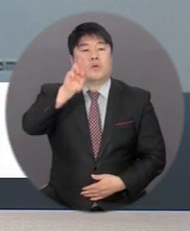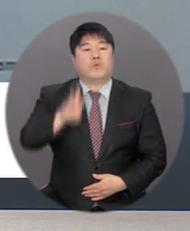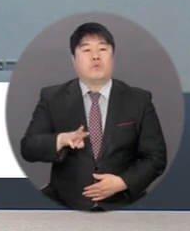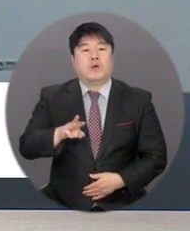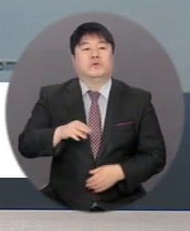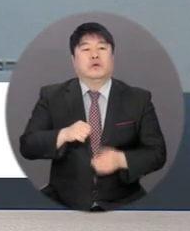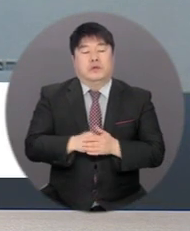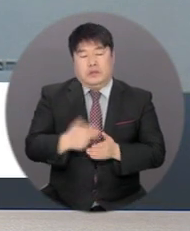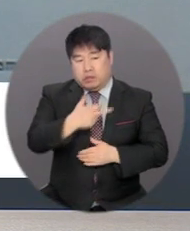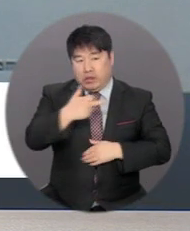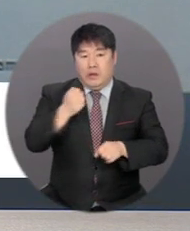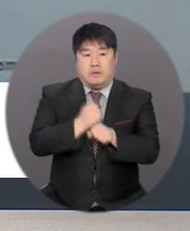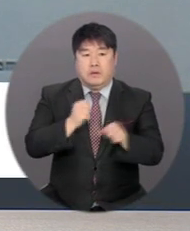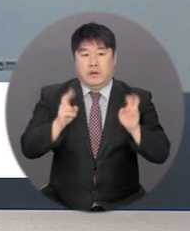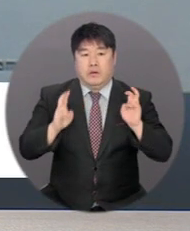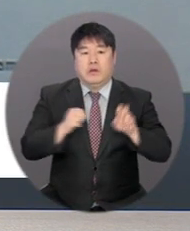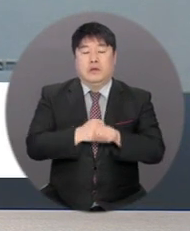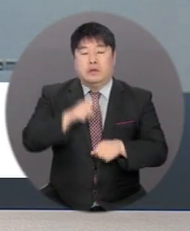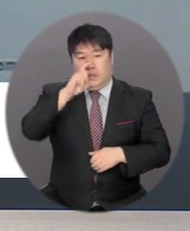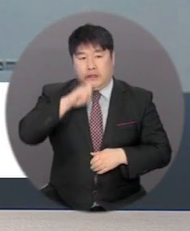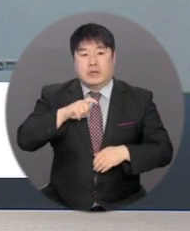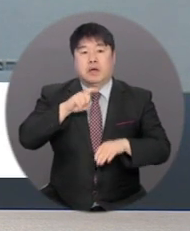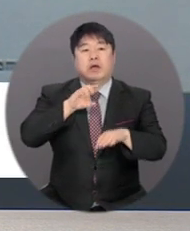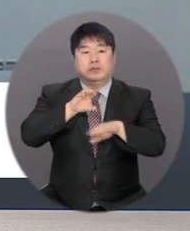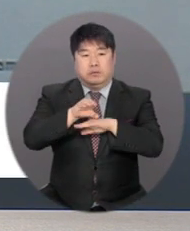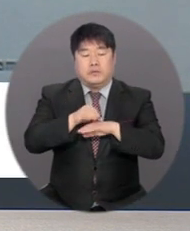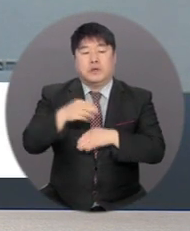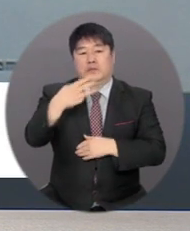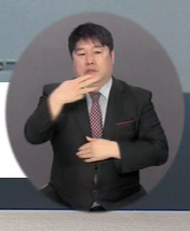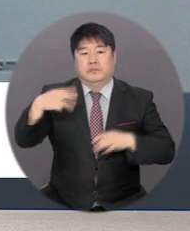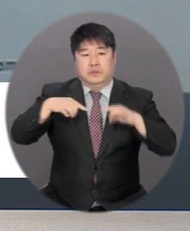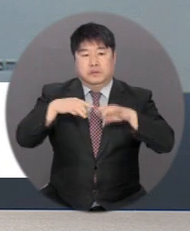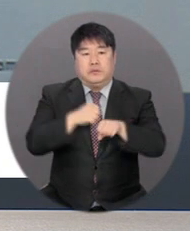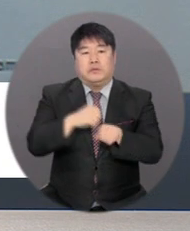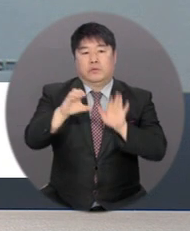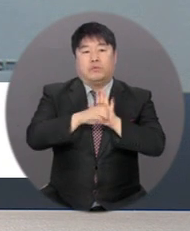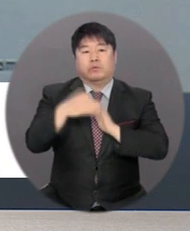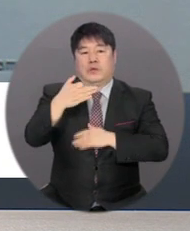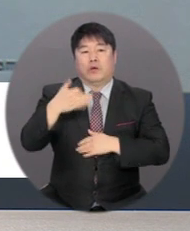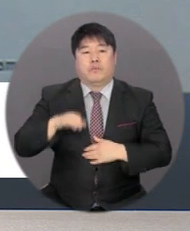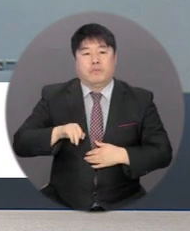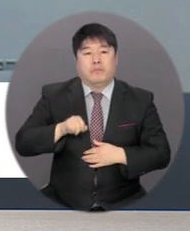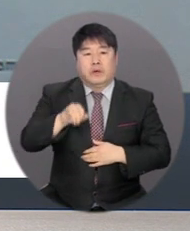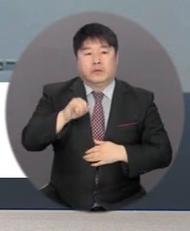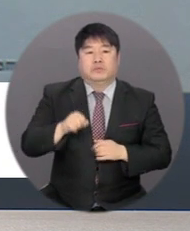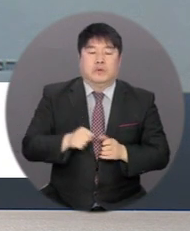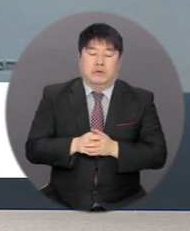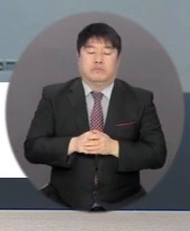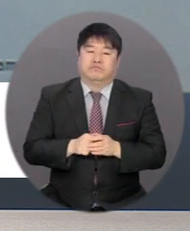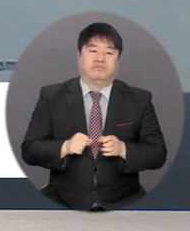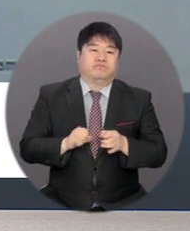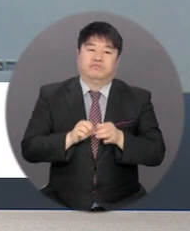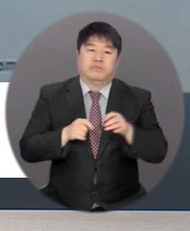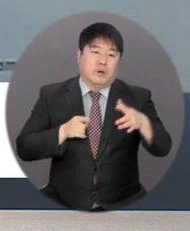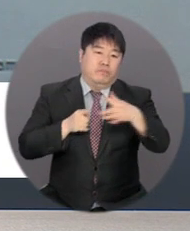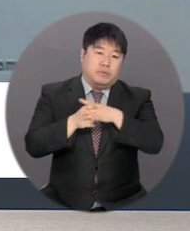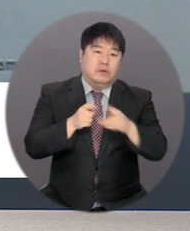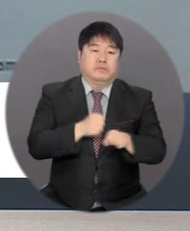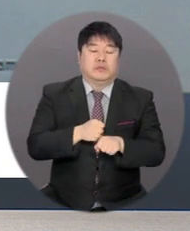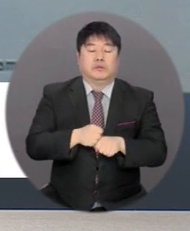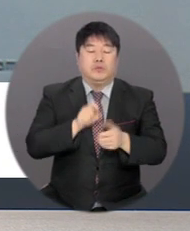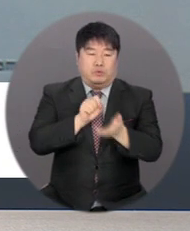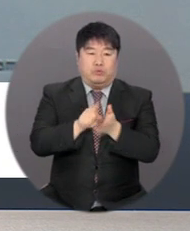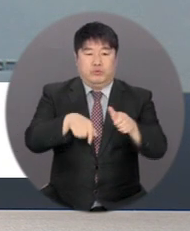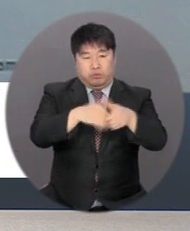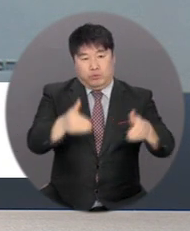광주의 최대 제조업체인 기아 자동차와 삼성전자도 코로나19 바이러스에 뚫렸습니다. 축구 동호회를 통해 근로자들이